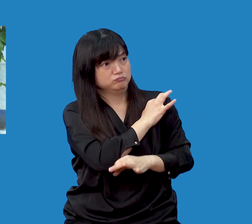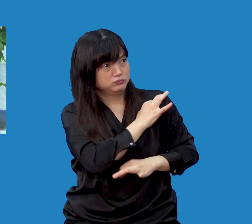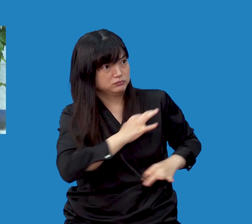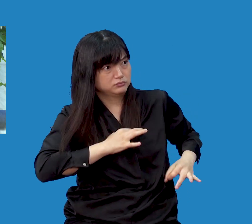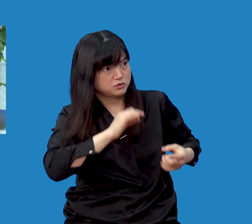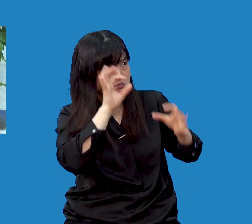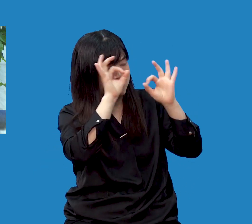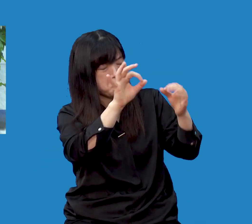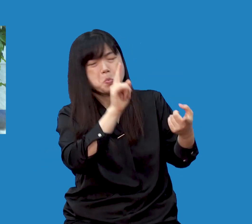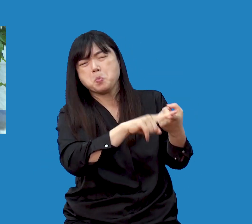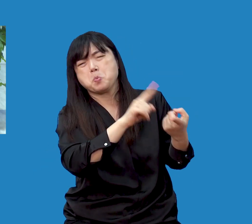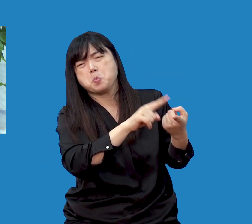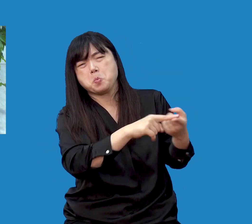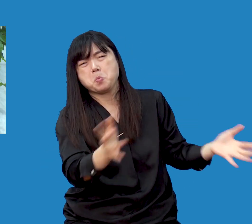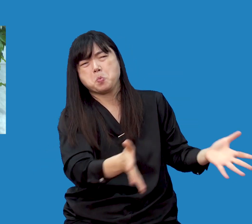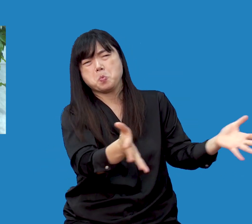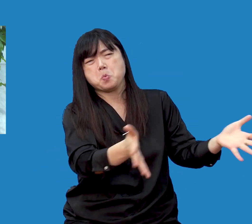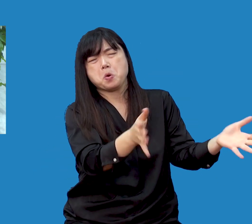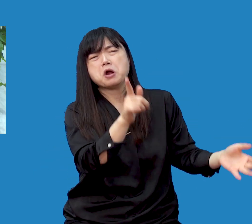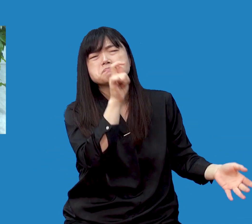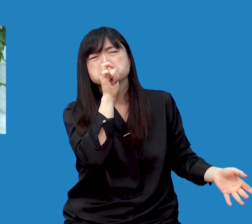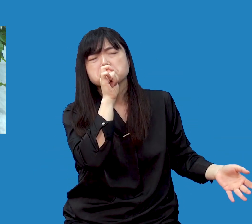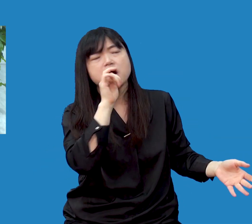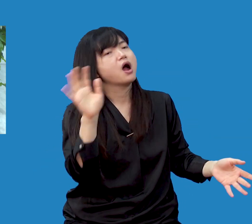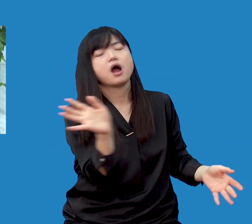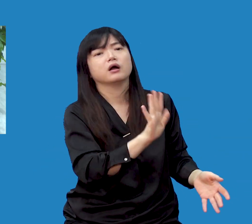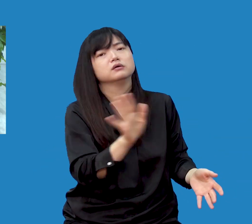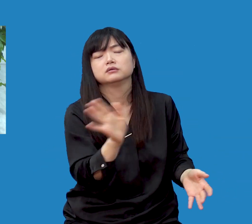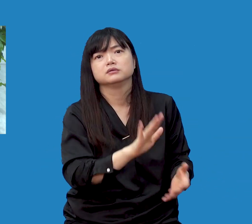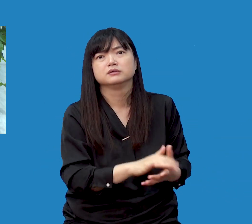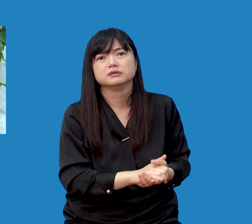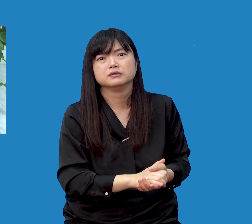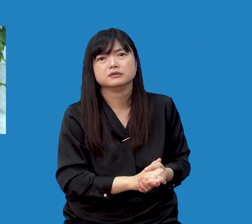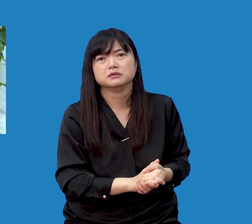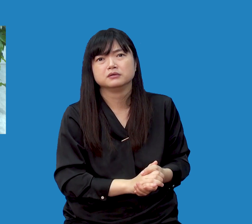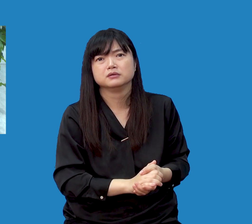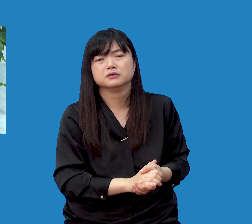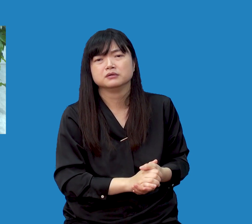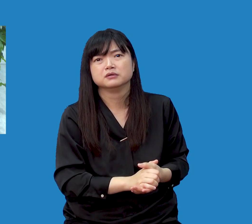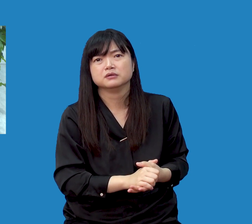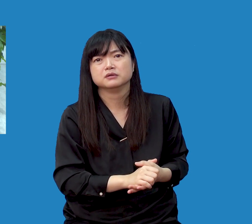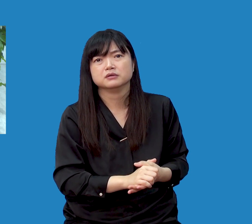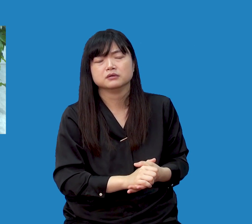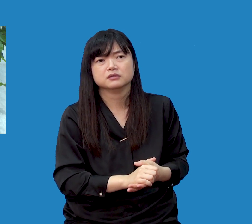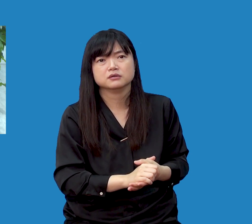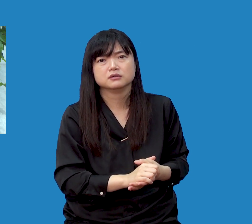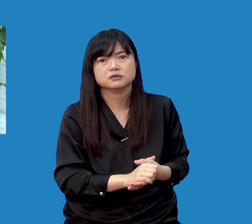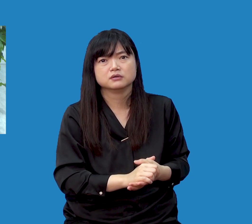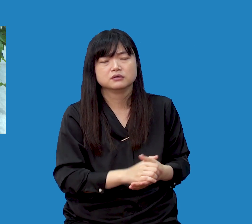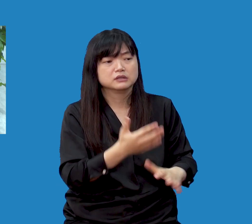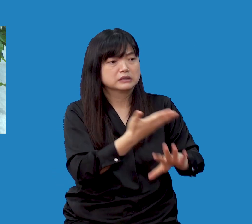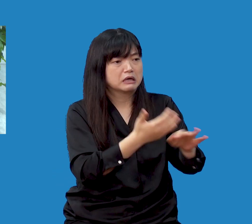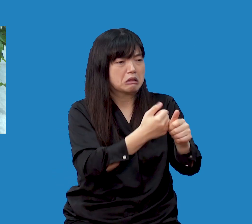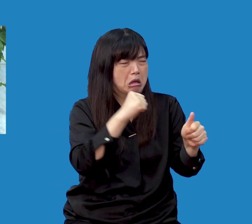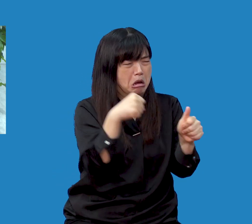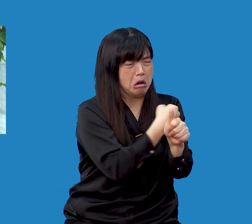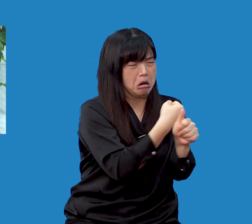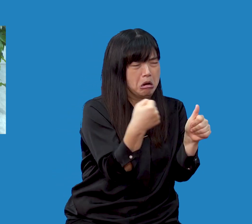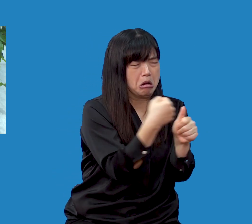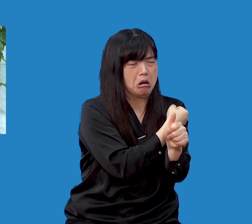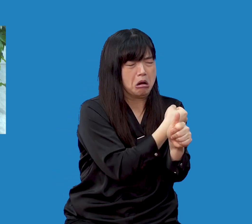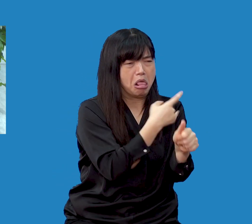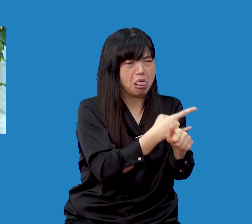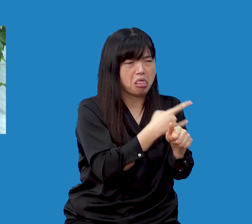불의를 보고 동요하고 침묵하지 않는 사람입니다. 타인에 대해 폭력을 사용하지